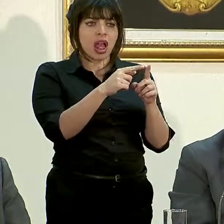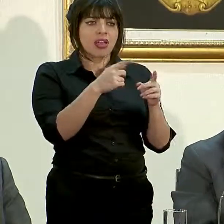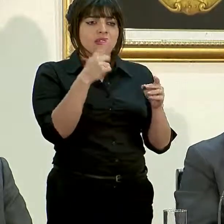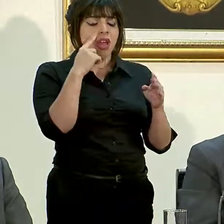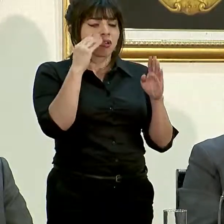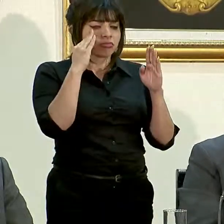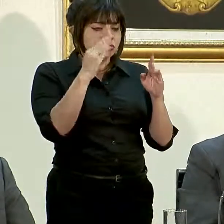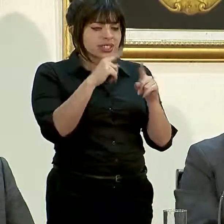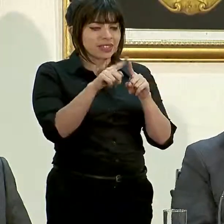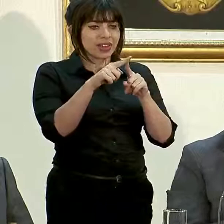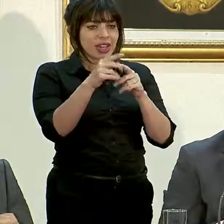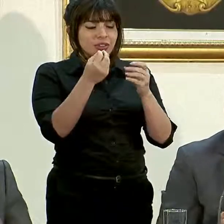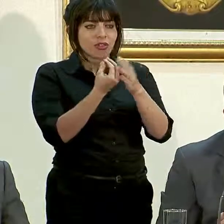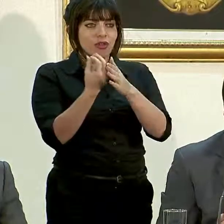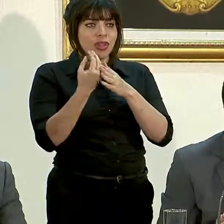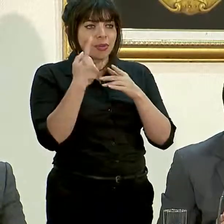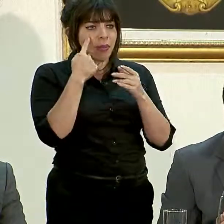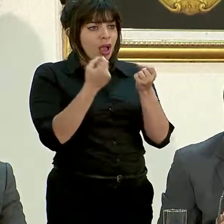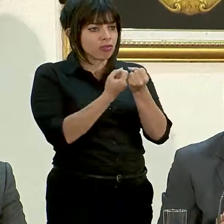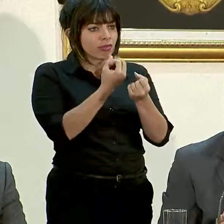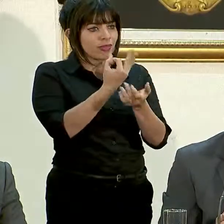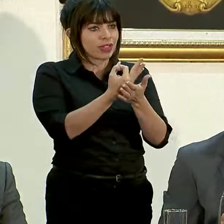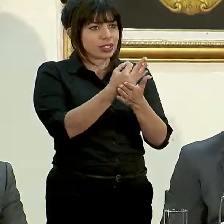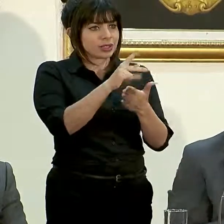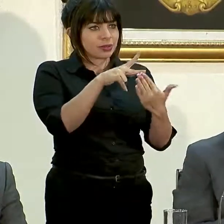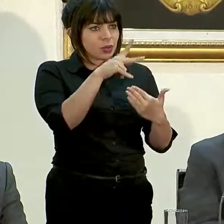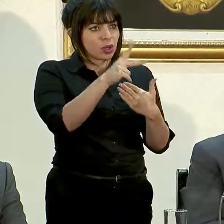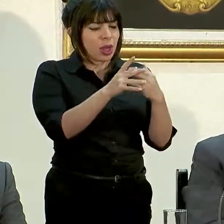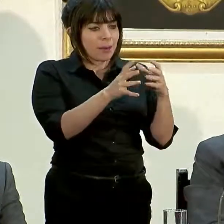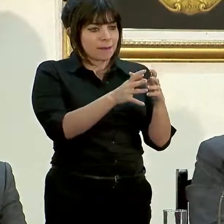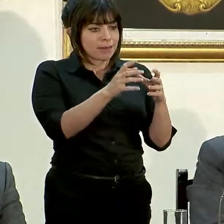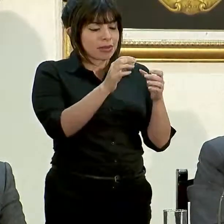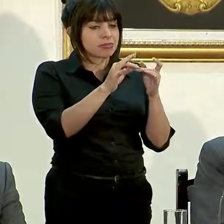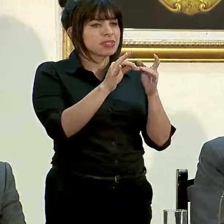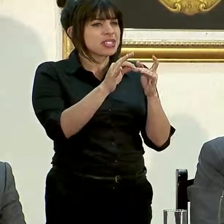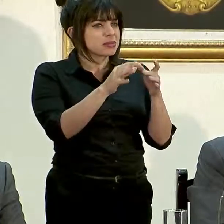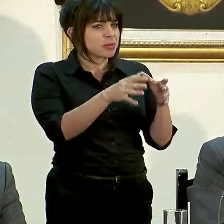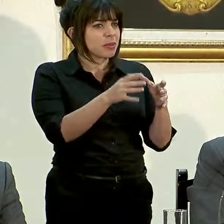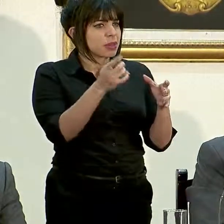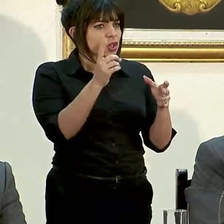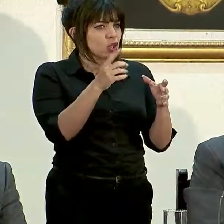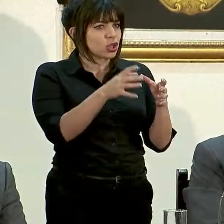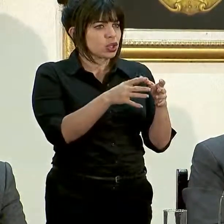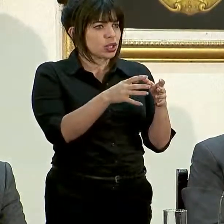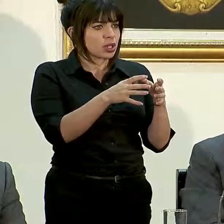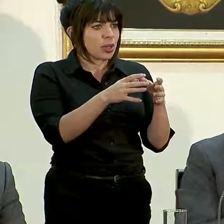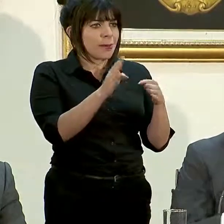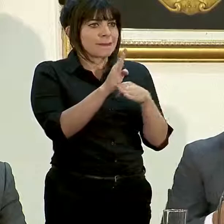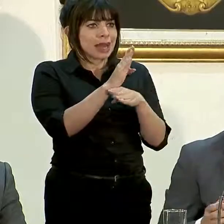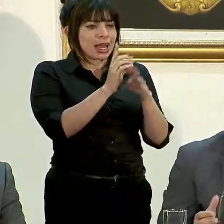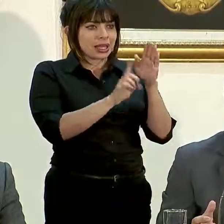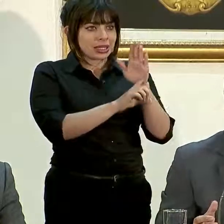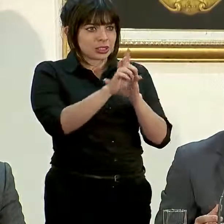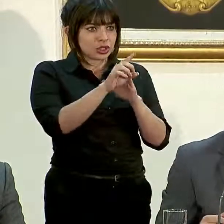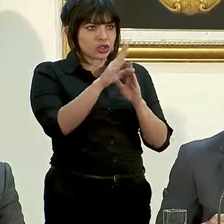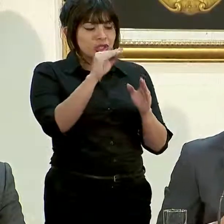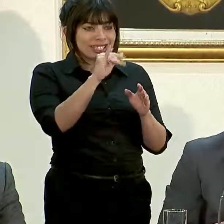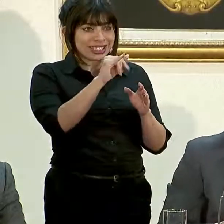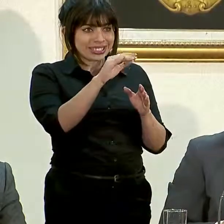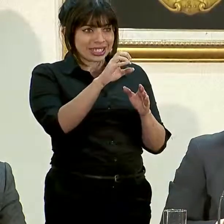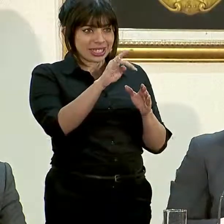intervención de diferentes fuentes que financiarían ese programa, particularmente la Banca de Desarrollo y el